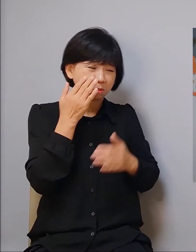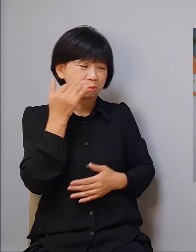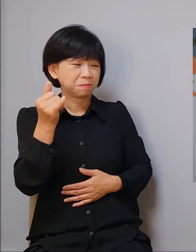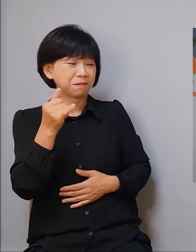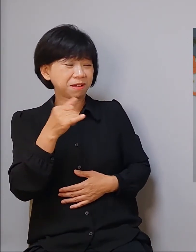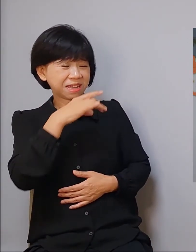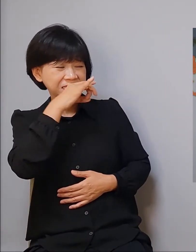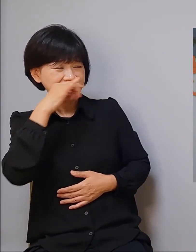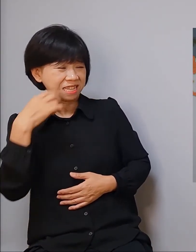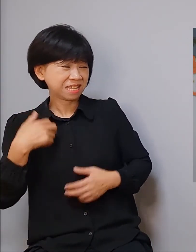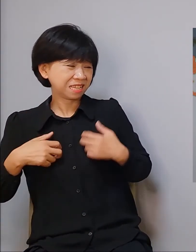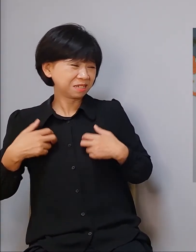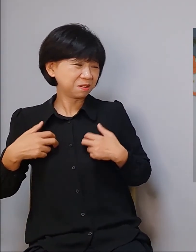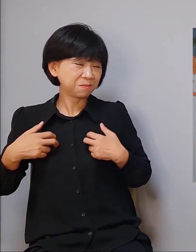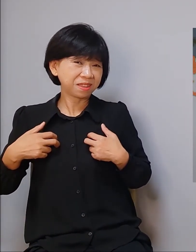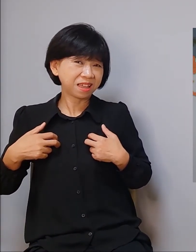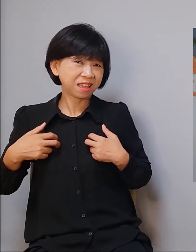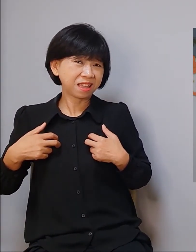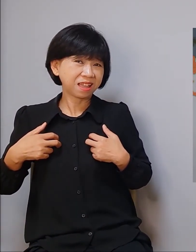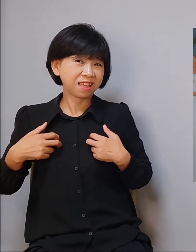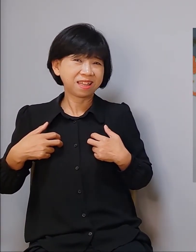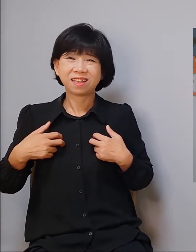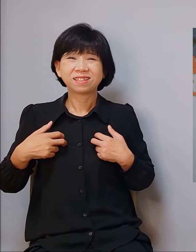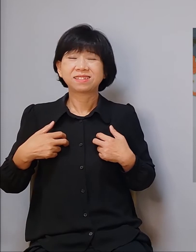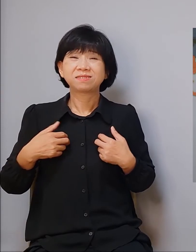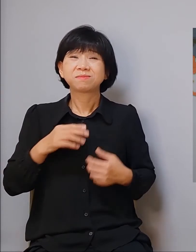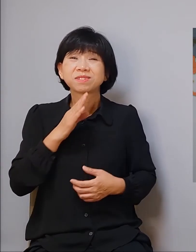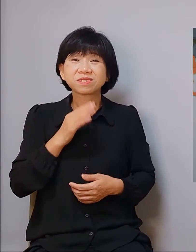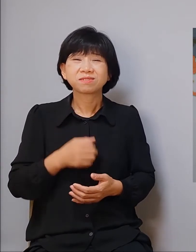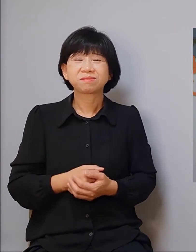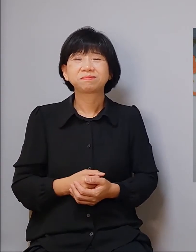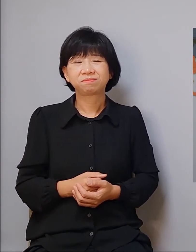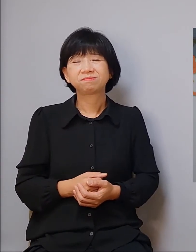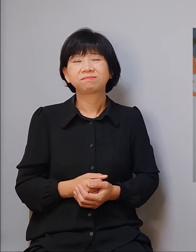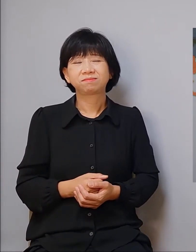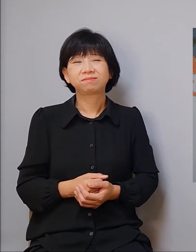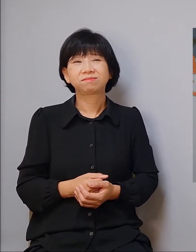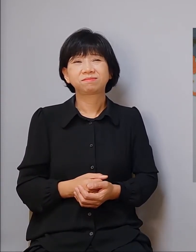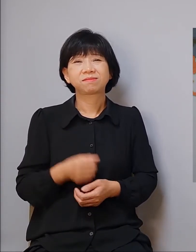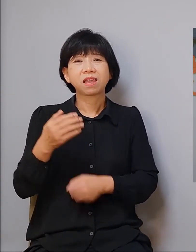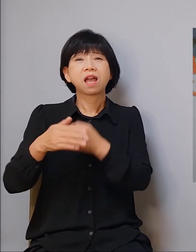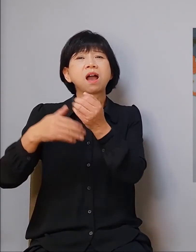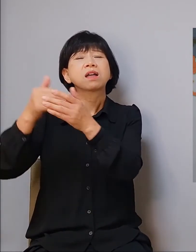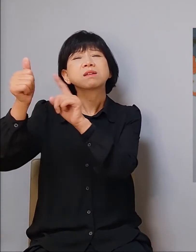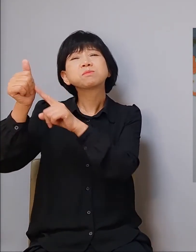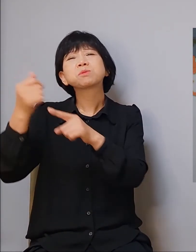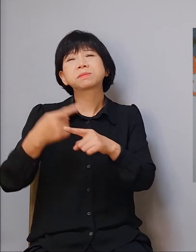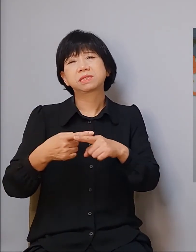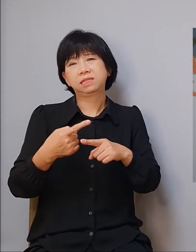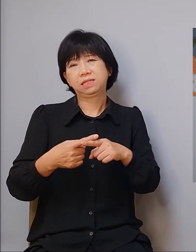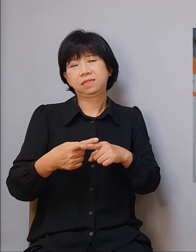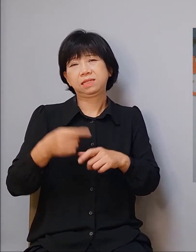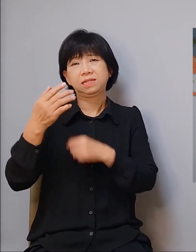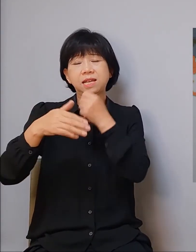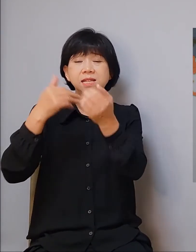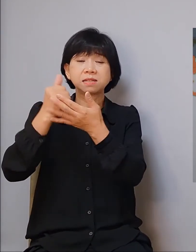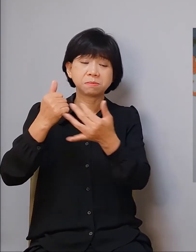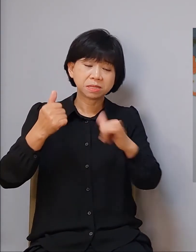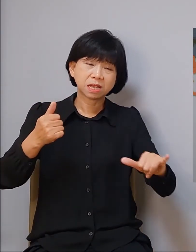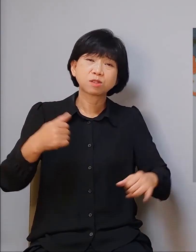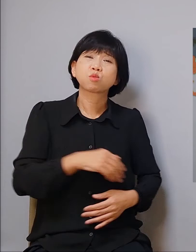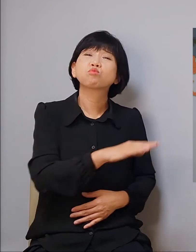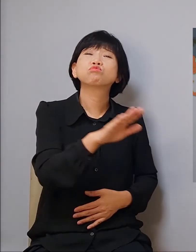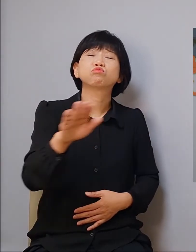보고 마냥 즐겁고 기쁘고 행복하십니까? 우린 그렇지 않아요. 하나님도 하나님의 자녀를